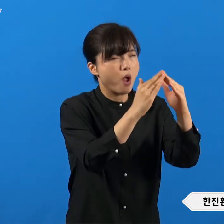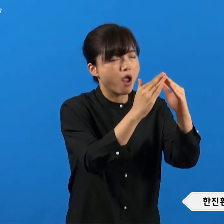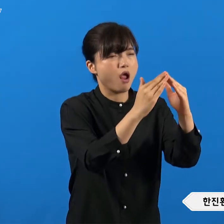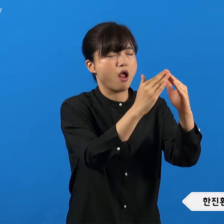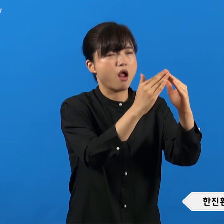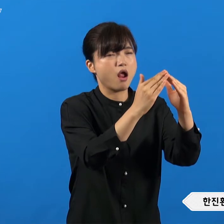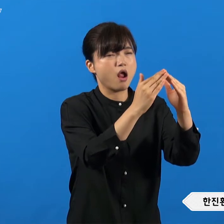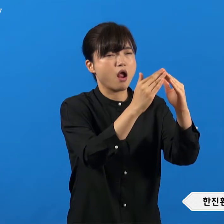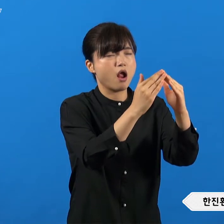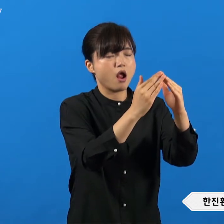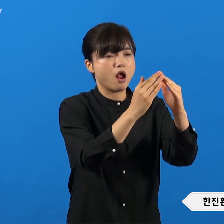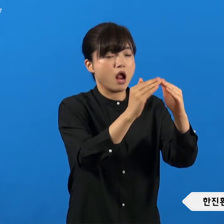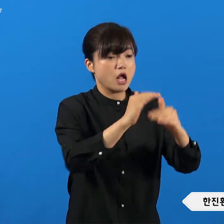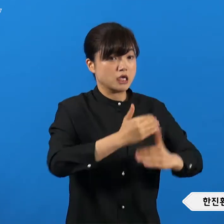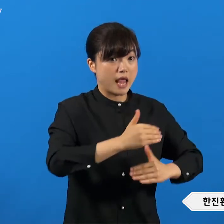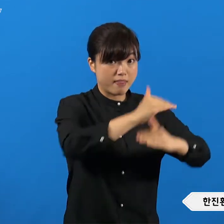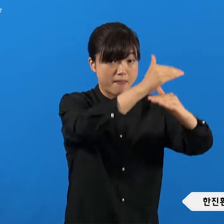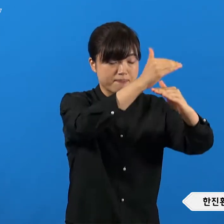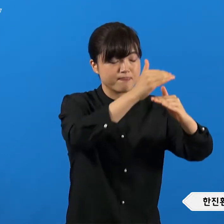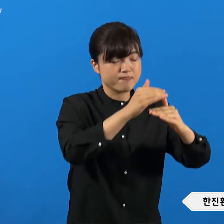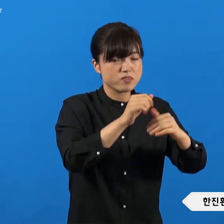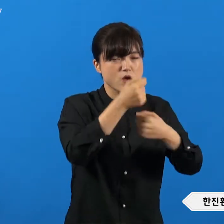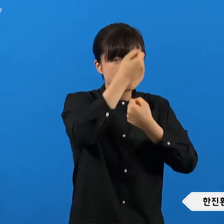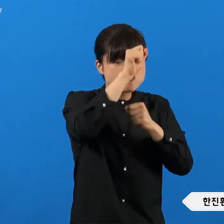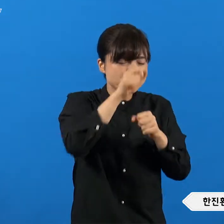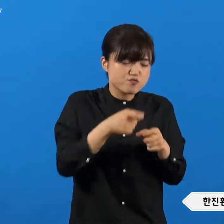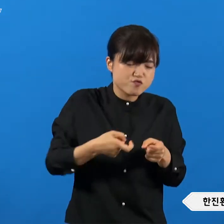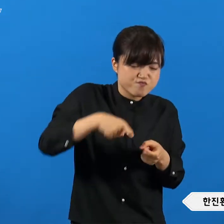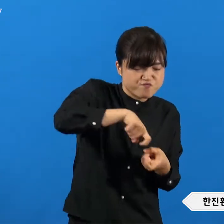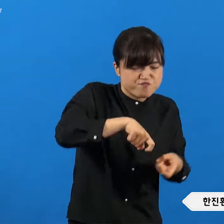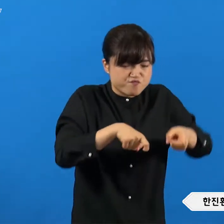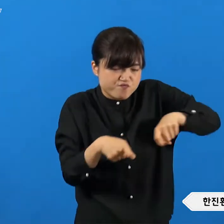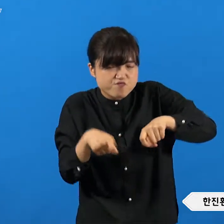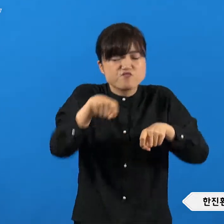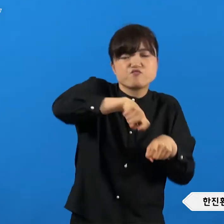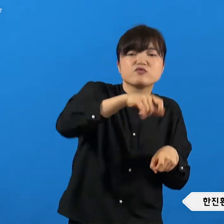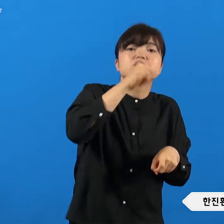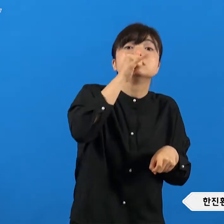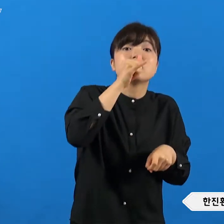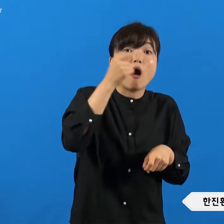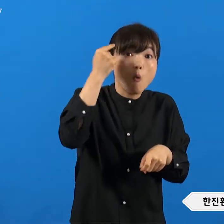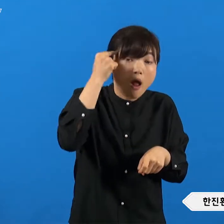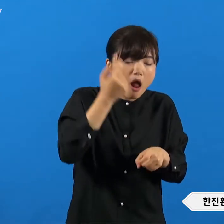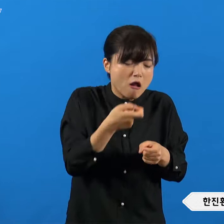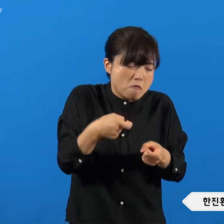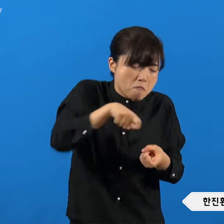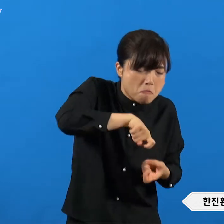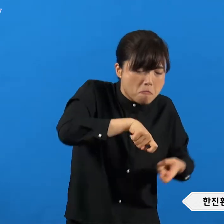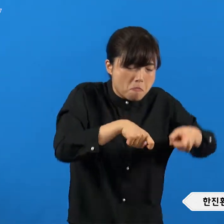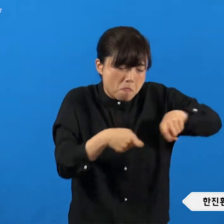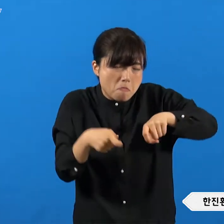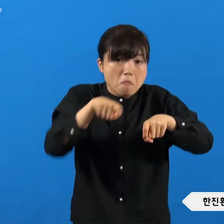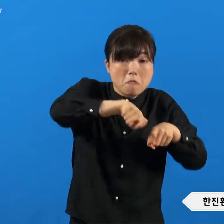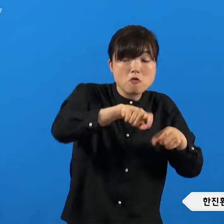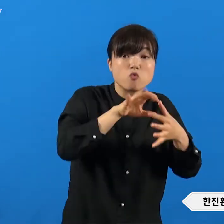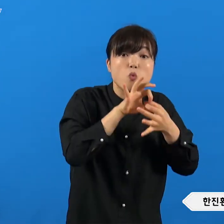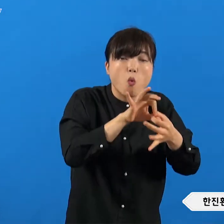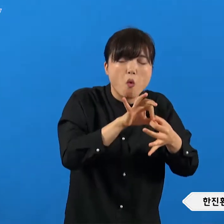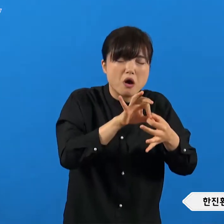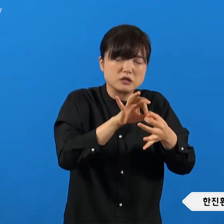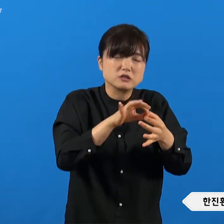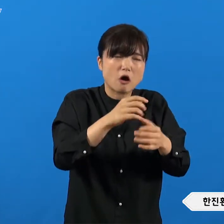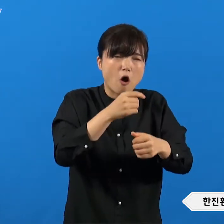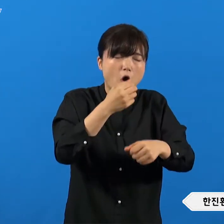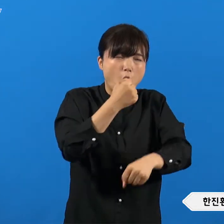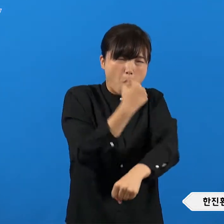올라가는 계단을 무릎으로 기어서 올라가는 관습이 있었습니다. 그렇게 무릎으로 기어서 올라가면